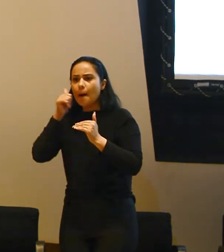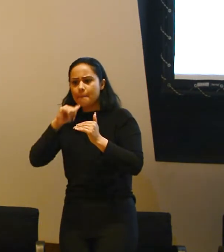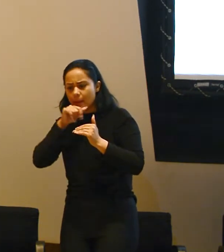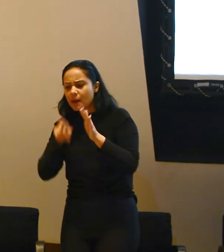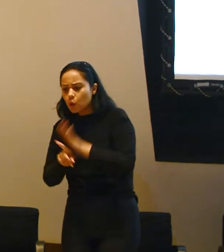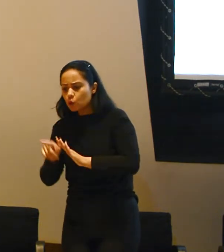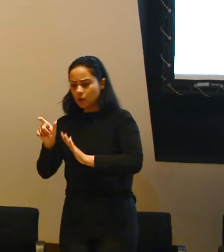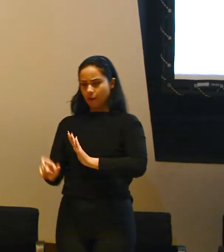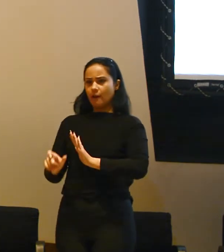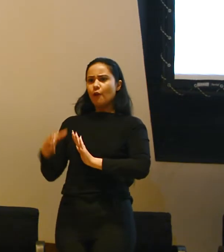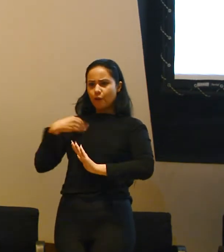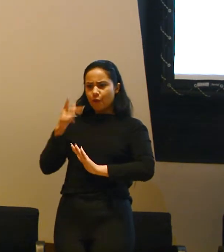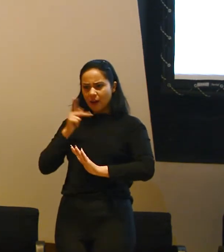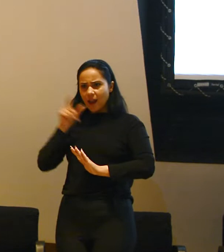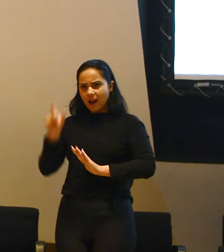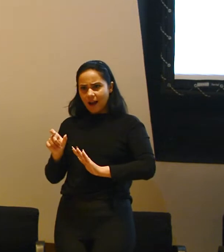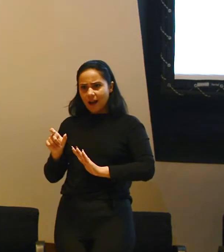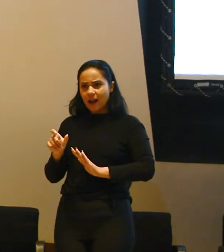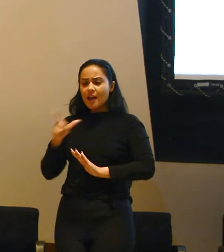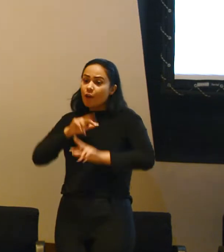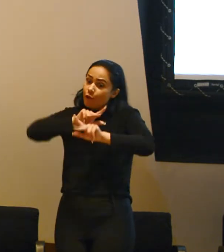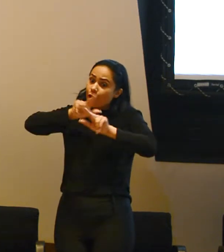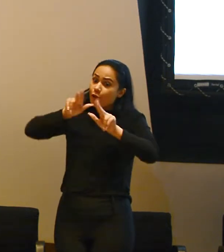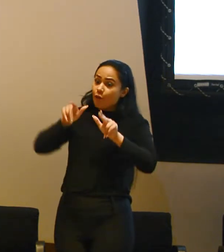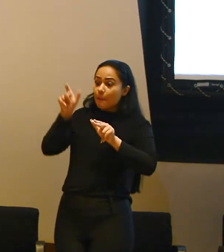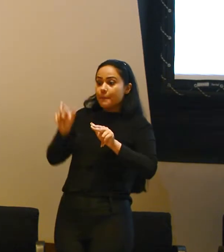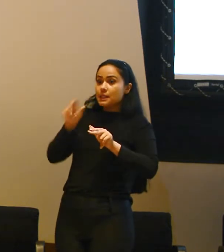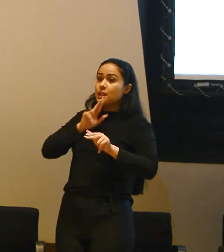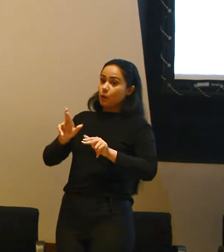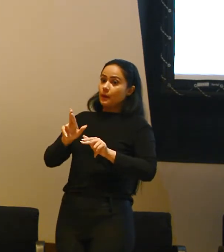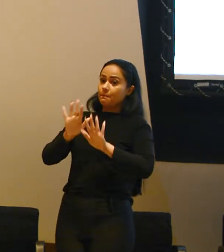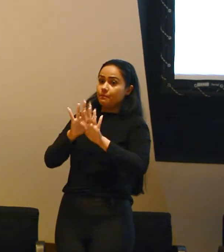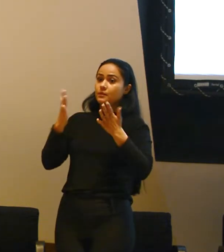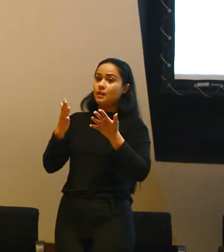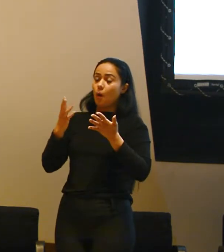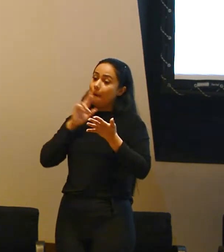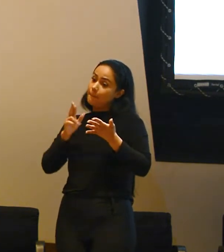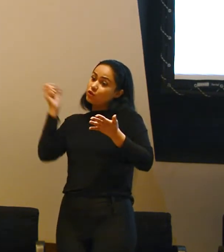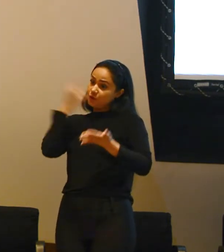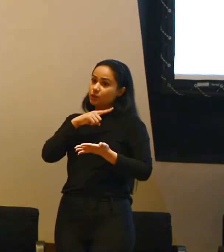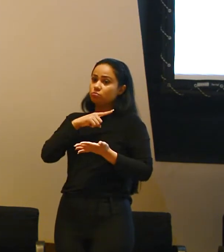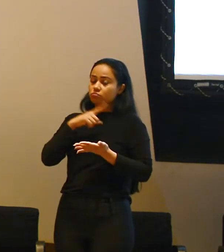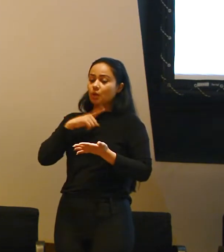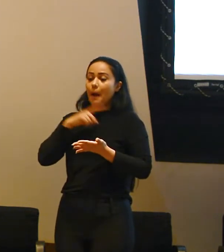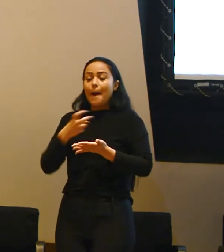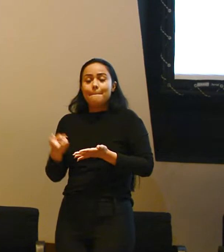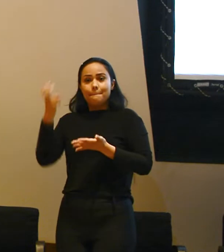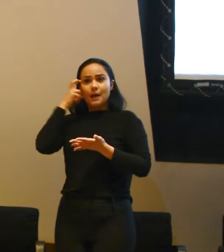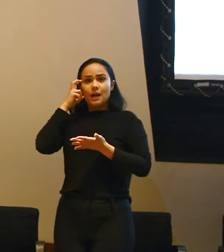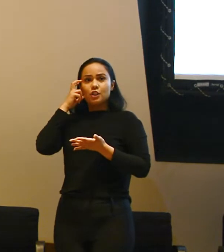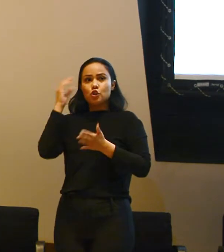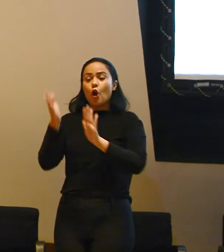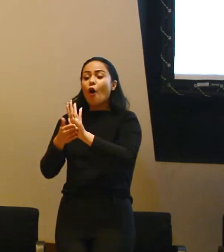pergunta pra gente, meu filho vai falar? Então, assim, são muitas variáveis para essa resposta. Então, é uma resposta difícil, né? Então, o implante coclear,